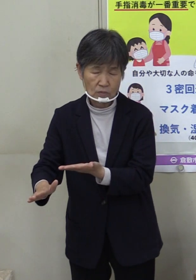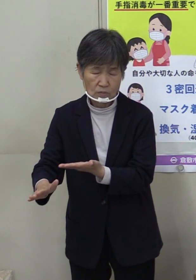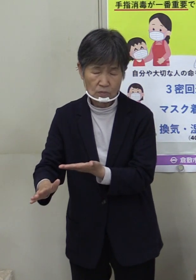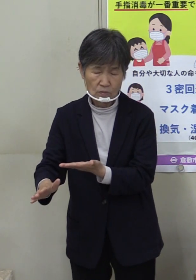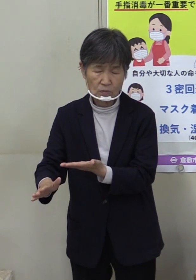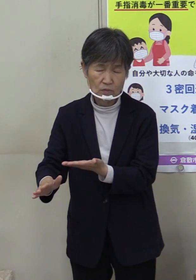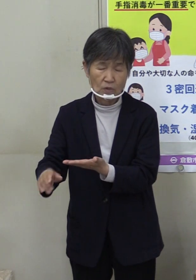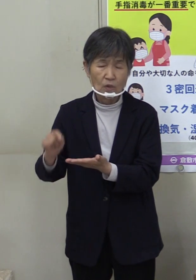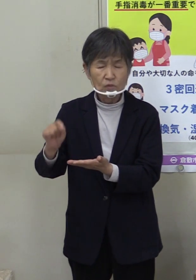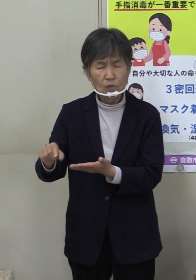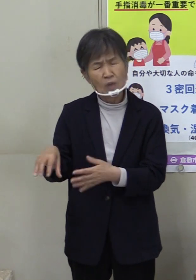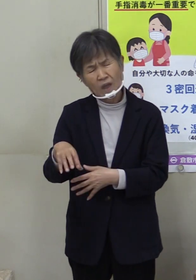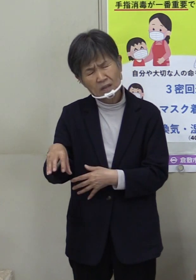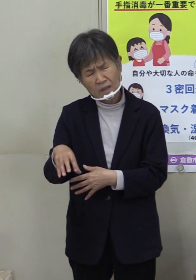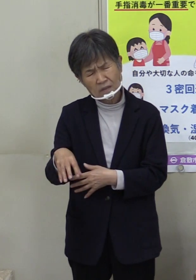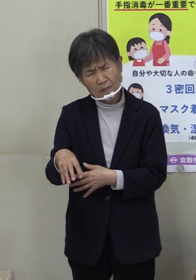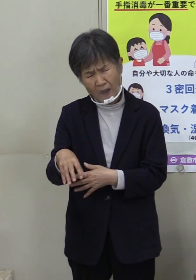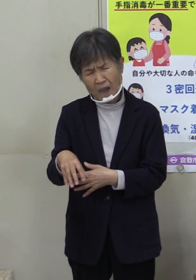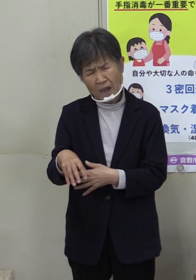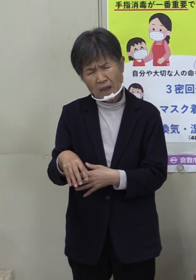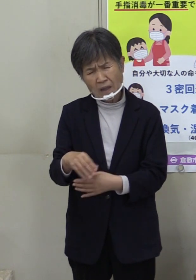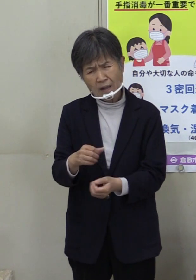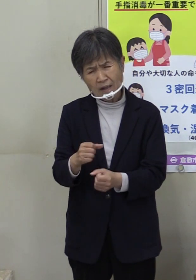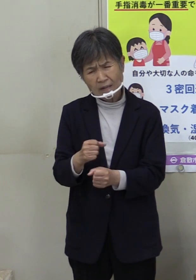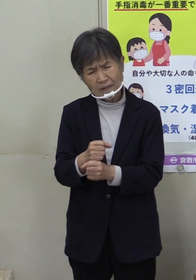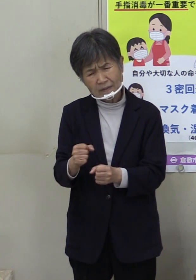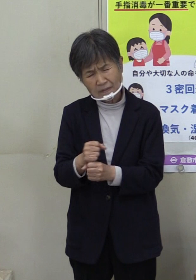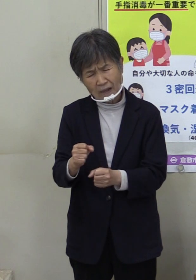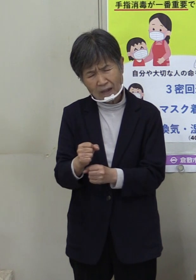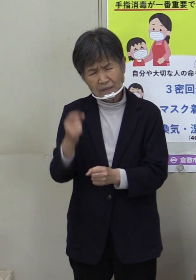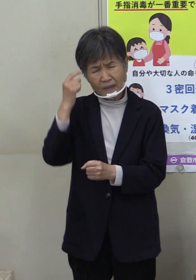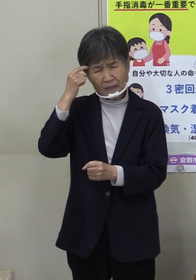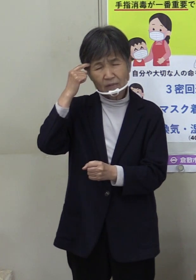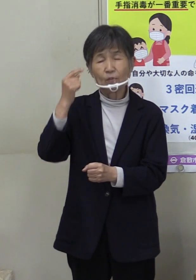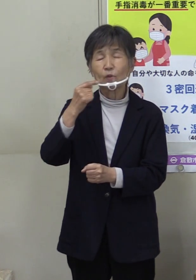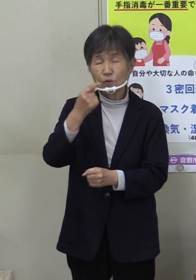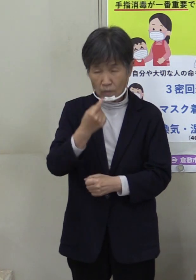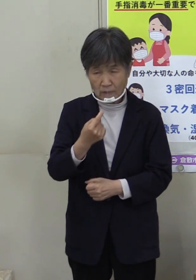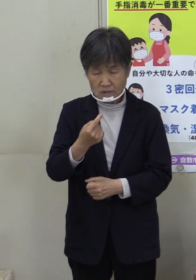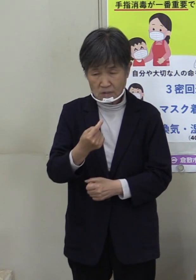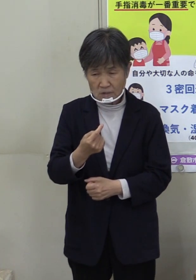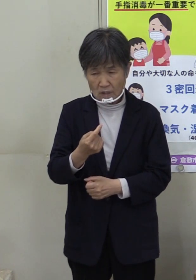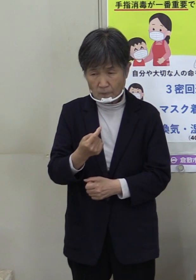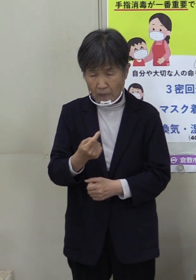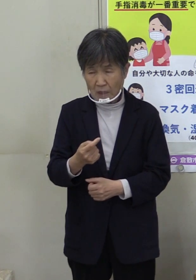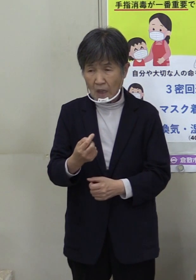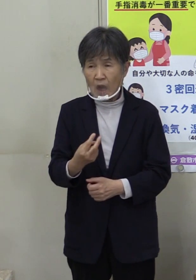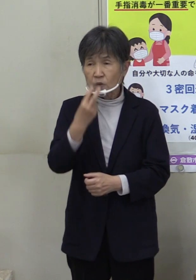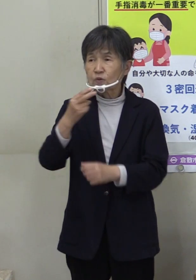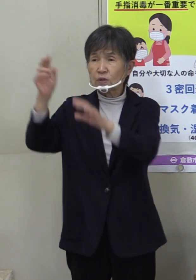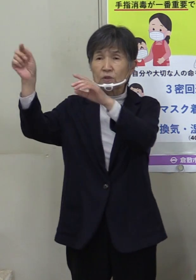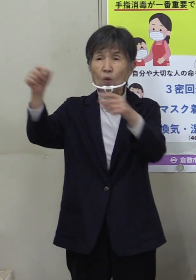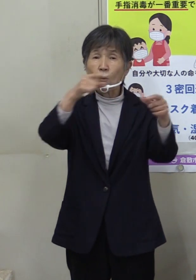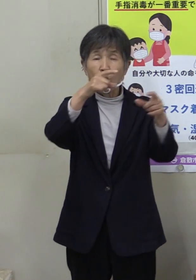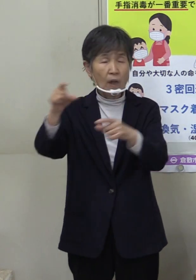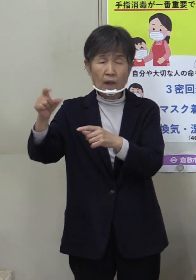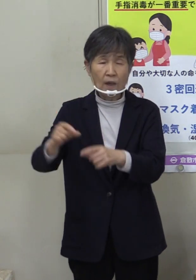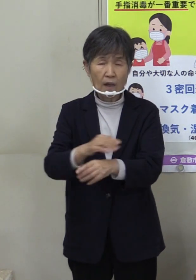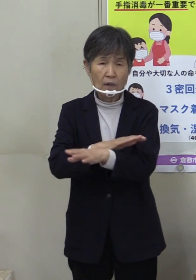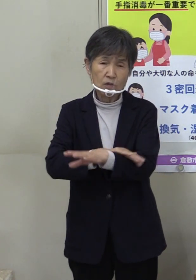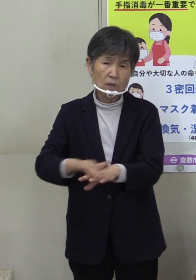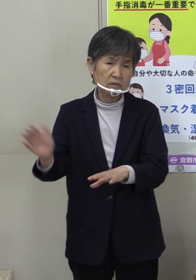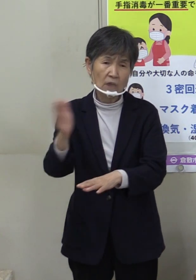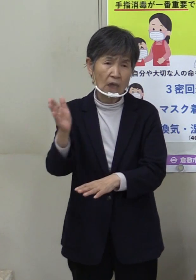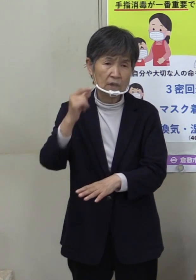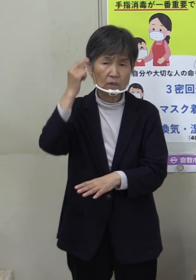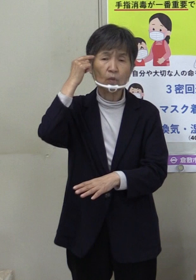毒、そのあたりが不十分だったというふうに思っておりますし、まあ、換気がうまくいってなかったというのもあろうか